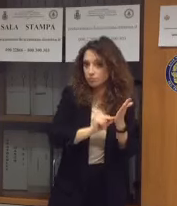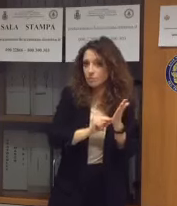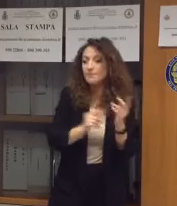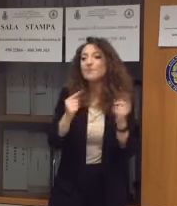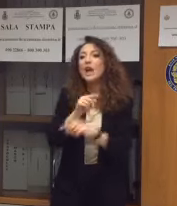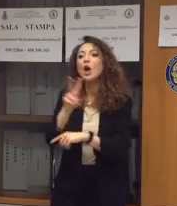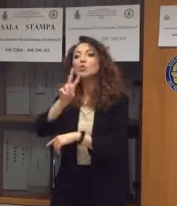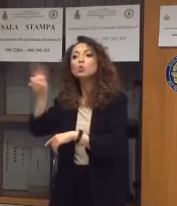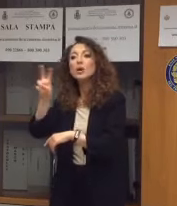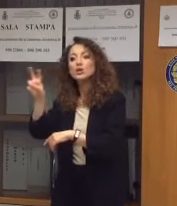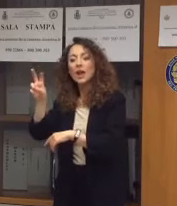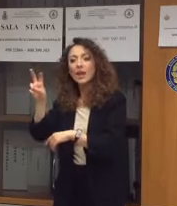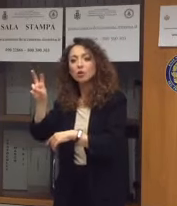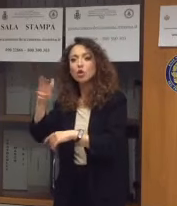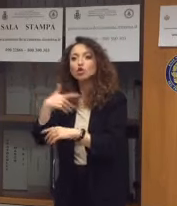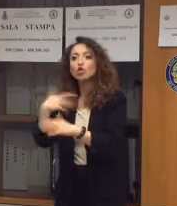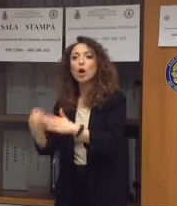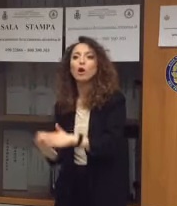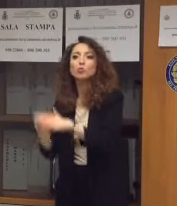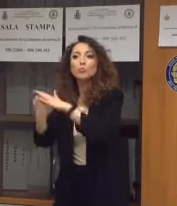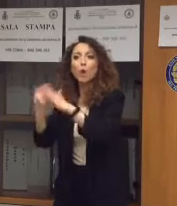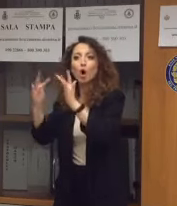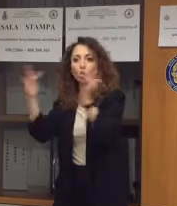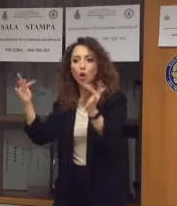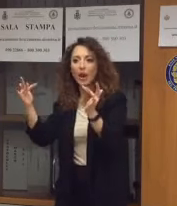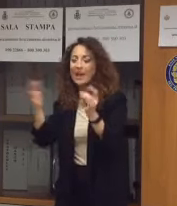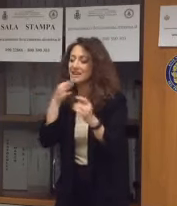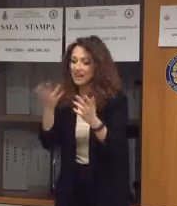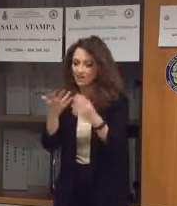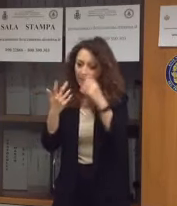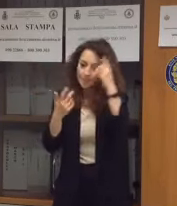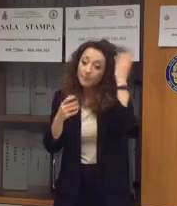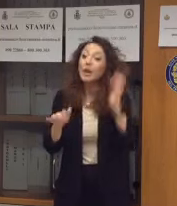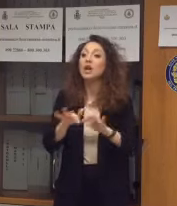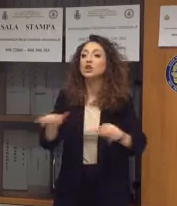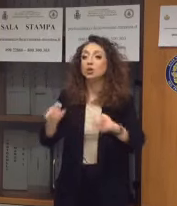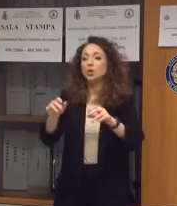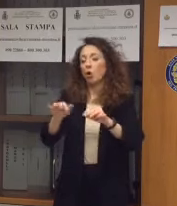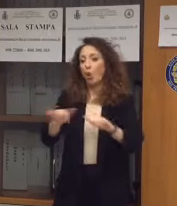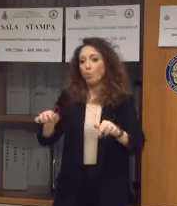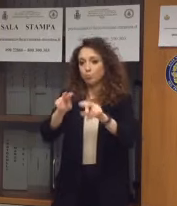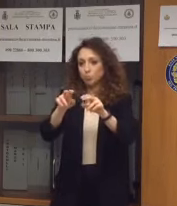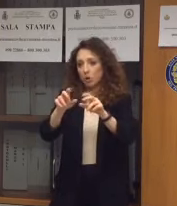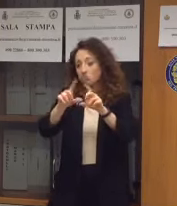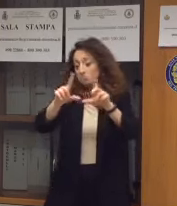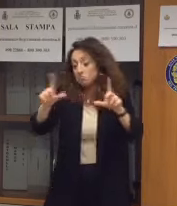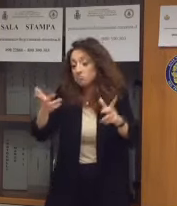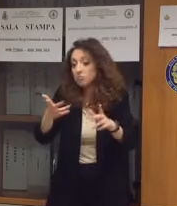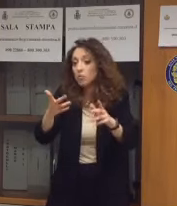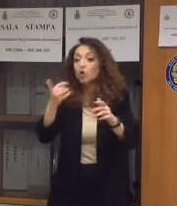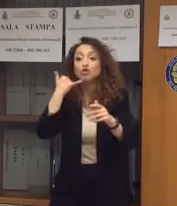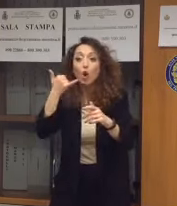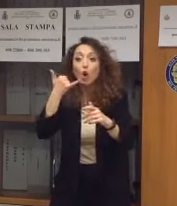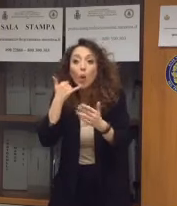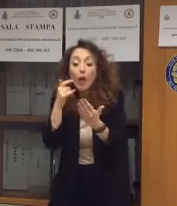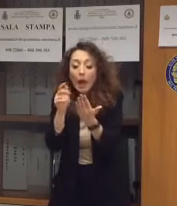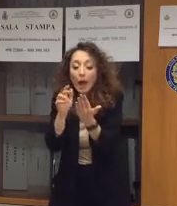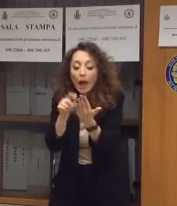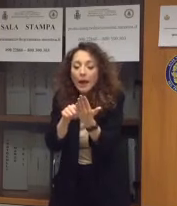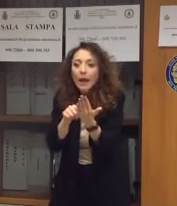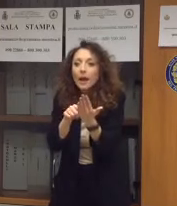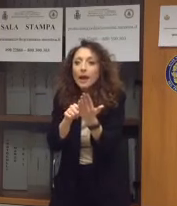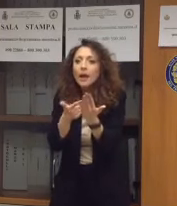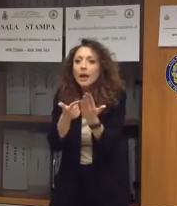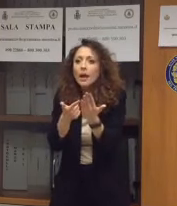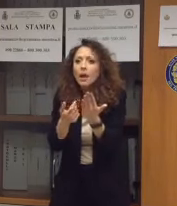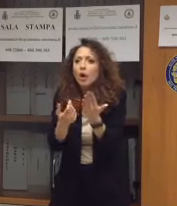aiuto, però per un supporto online, cioè è andato direttamente l'utente con il cellulare perché aveva avuto qualche difficoltà in qualche passaggio